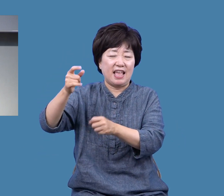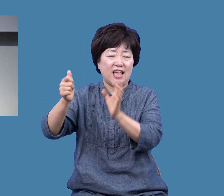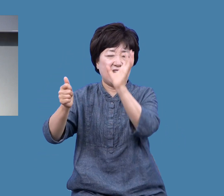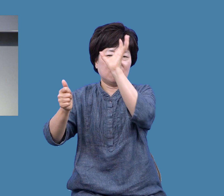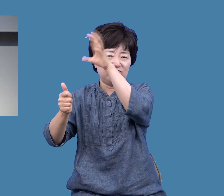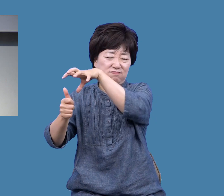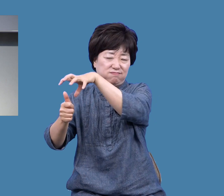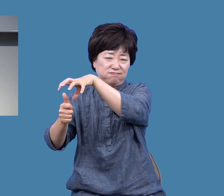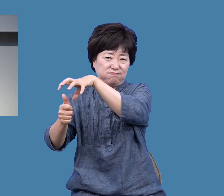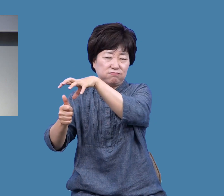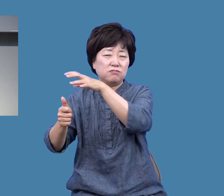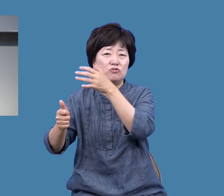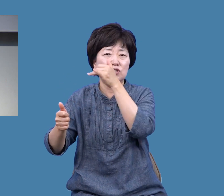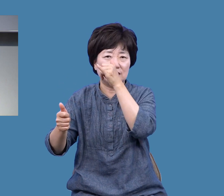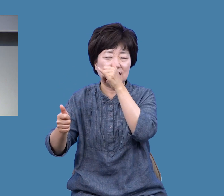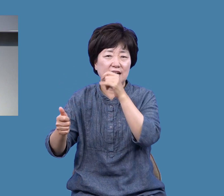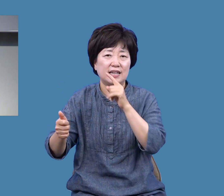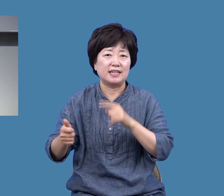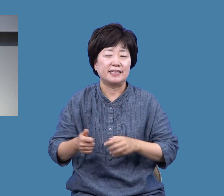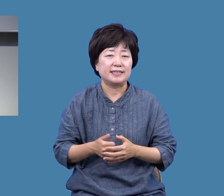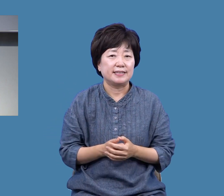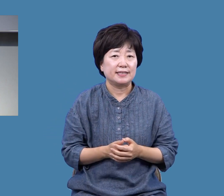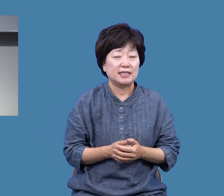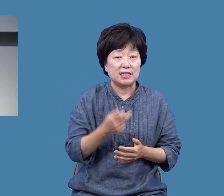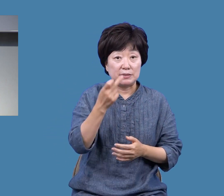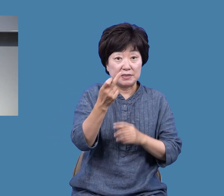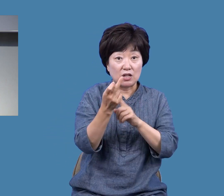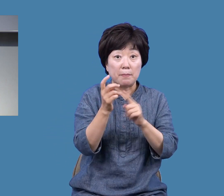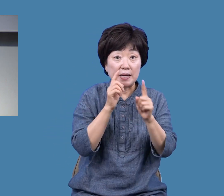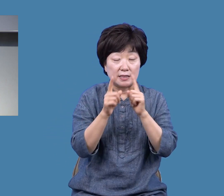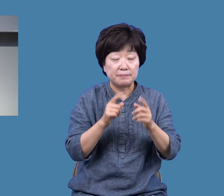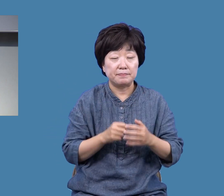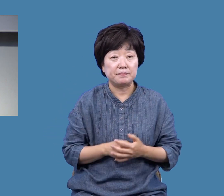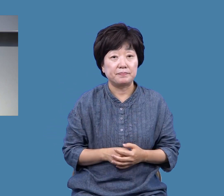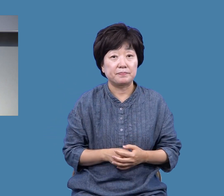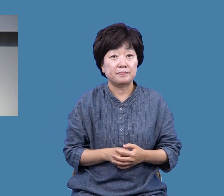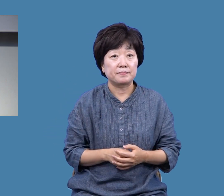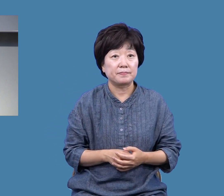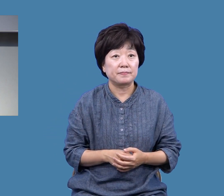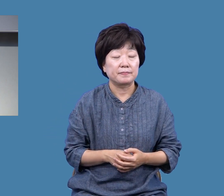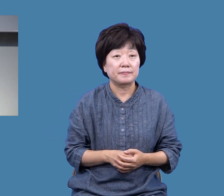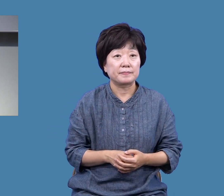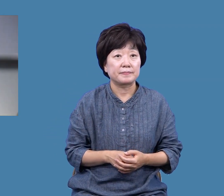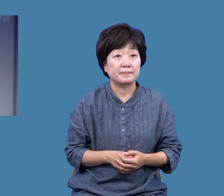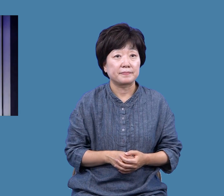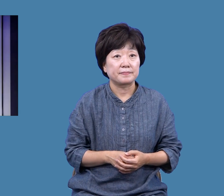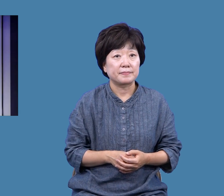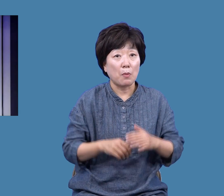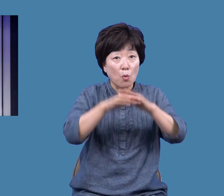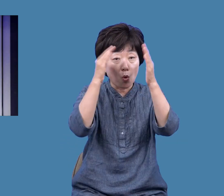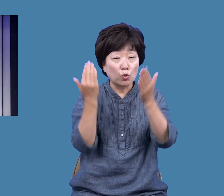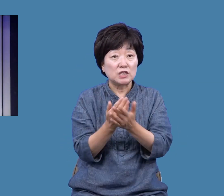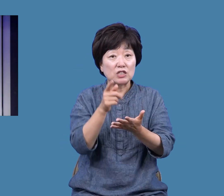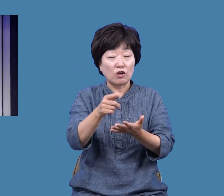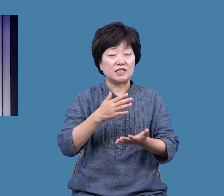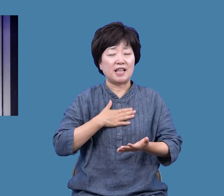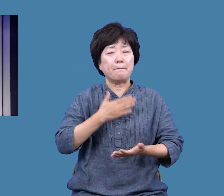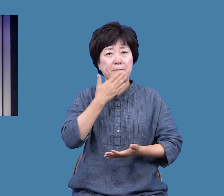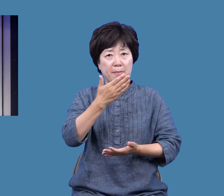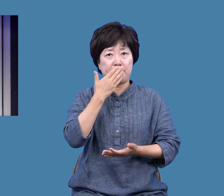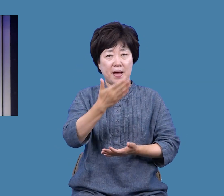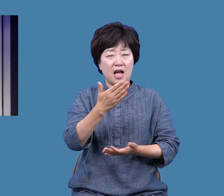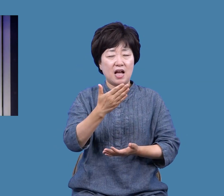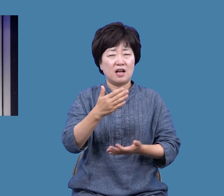침체되고 약해질 수 있다는 거예요. 그래서 12절에 보면 이렇게 얘기합니다. 시작. 모든 것이 내게 가하나